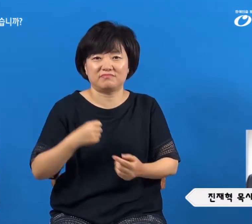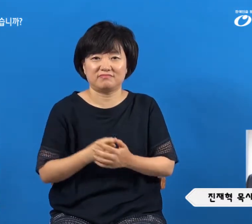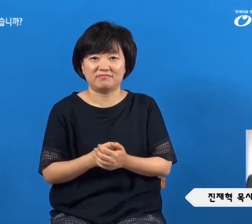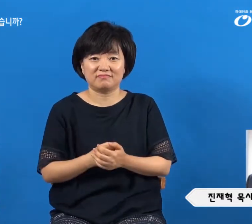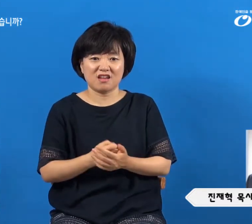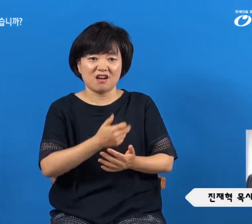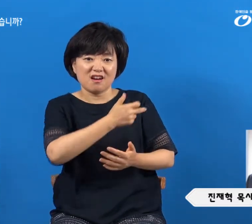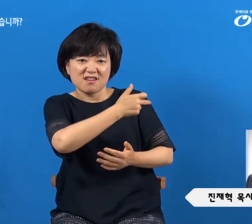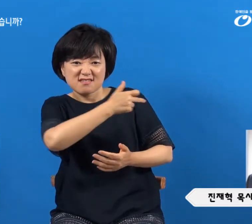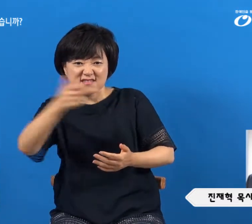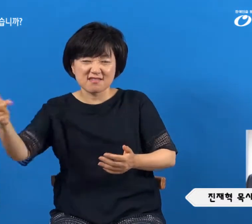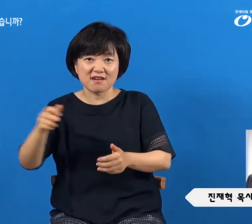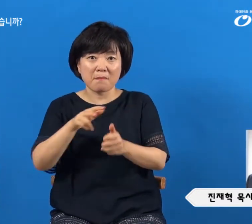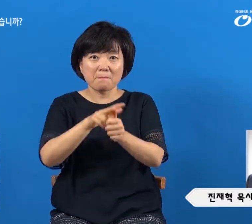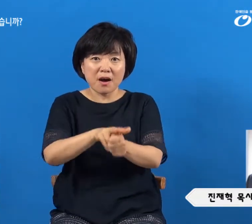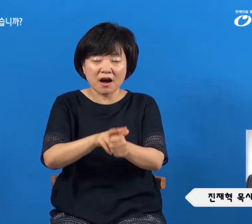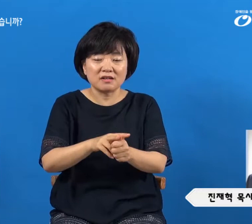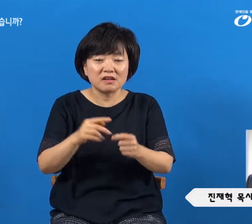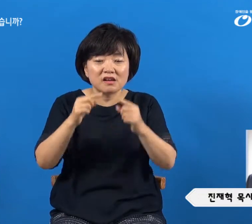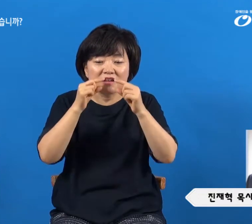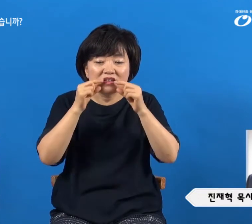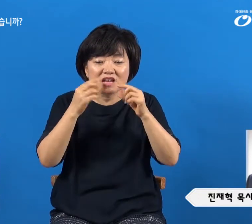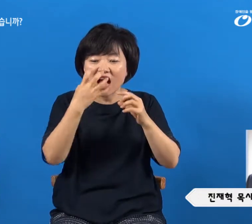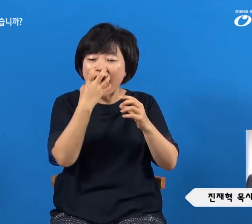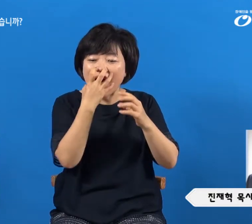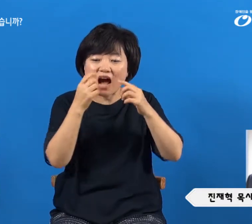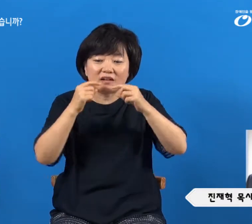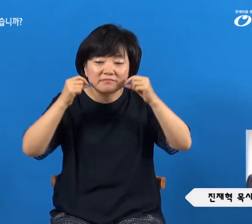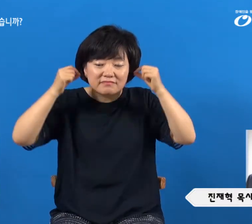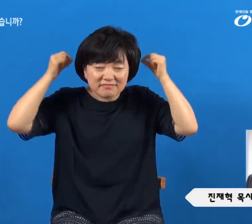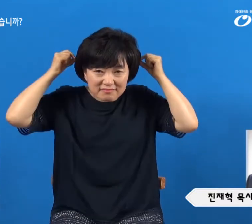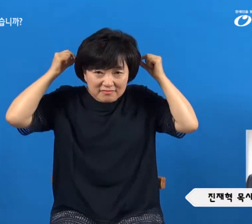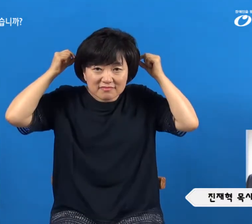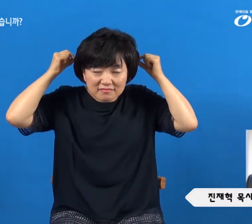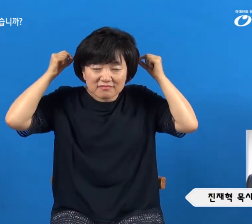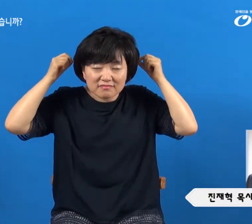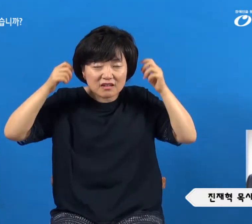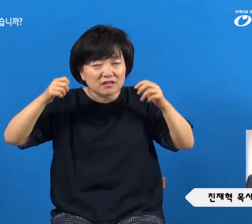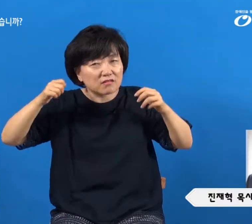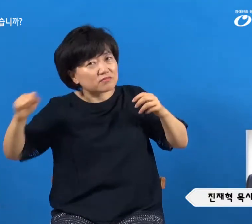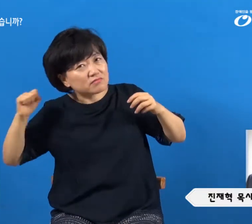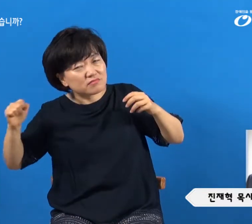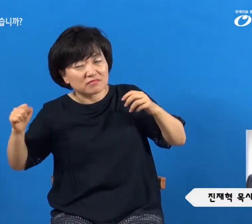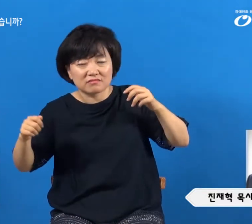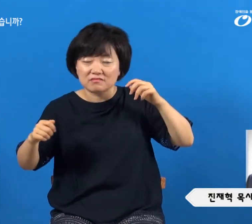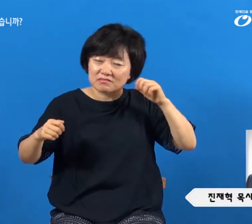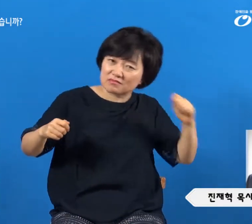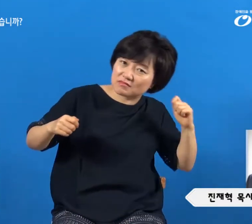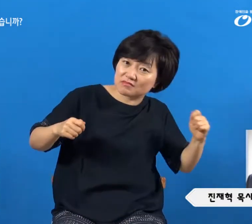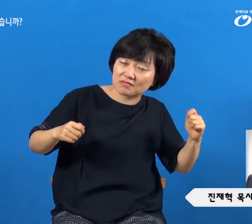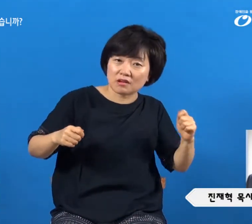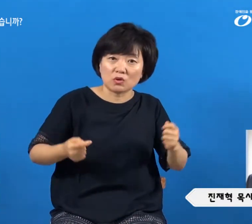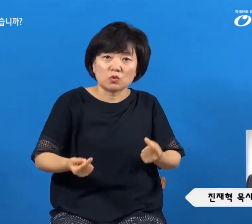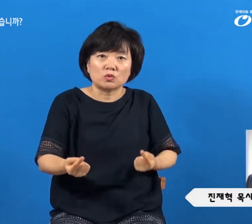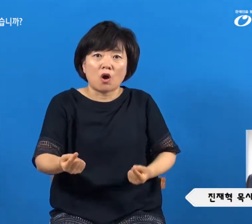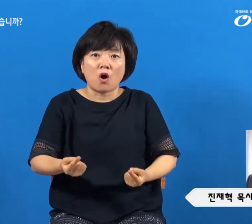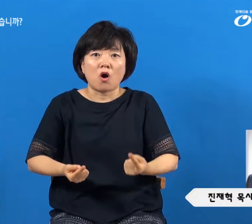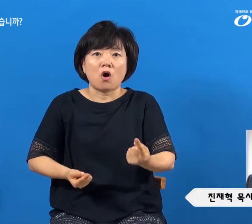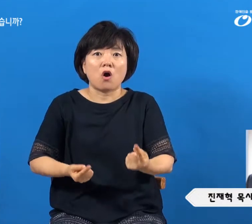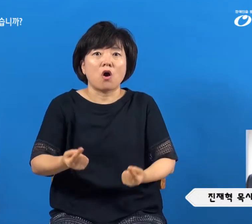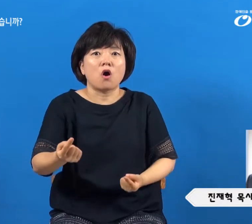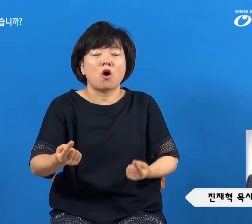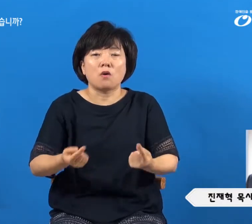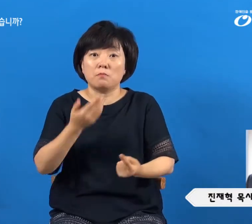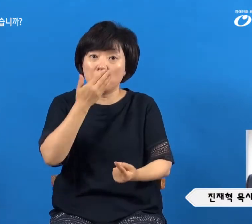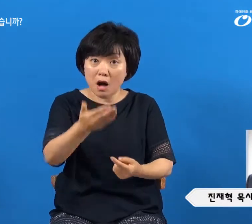그 큰 말이 재갈에 물려서 제어되며 컨트롤되며 움직이지 않느냐.